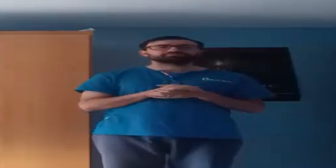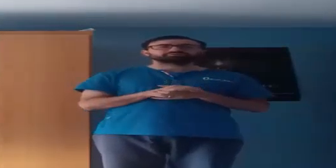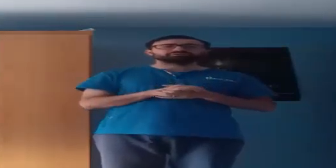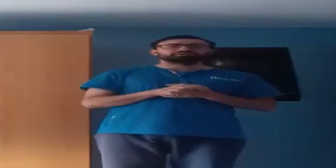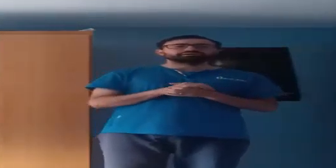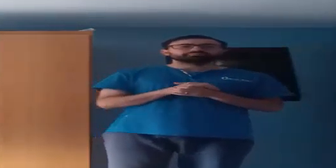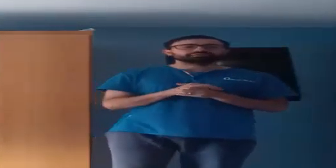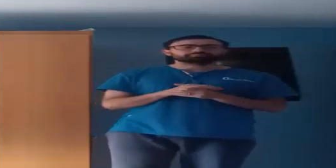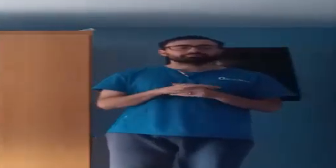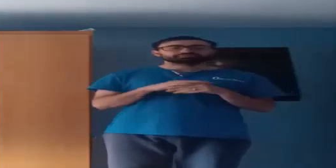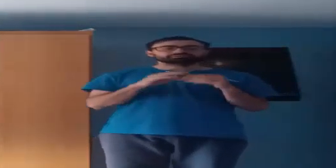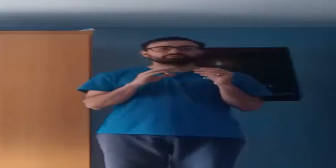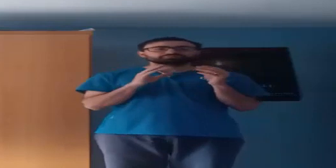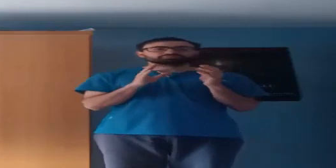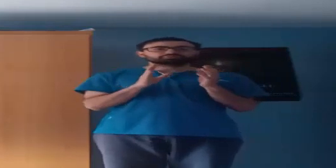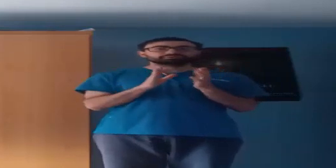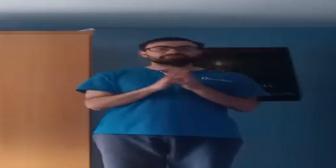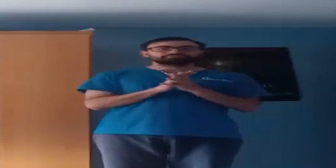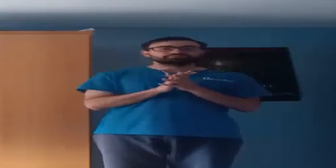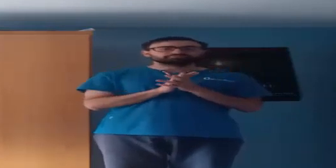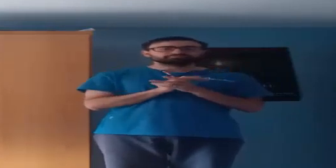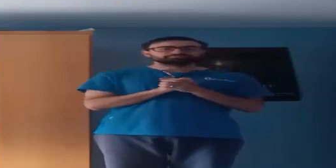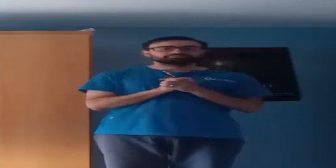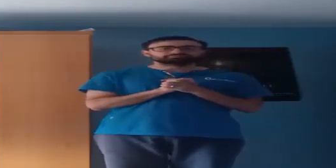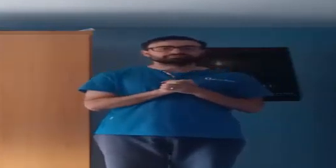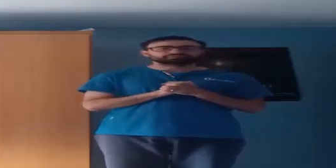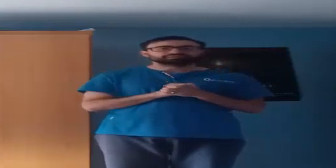inframundo. Bien, pues todo comenzó